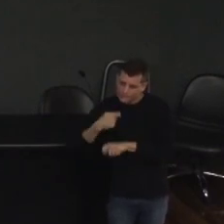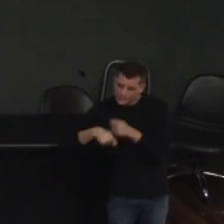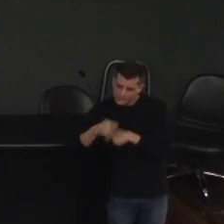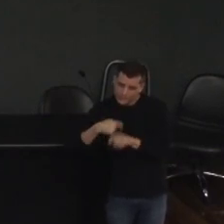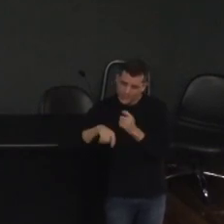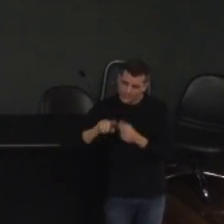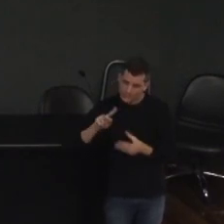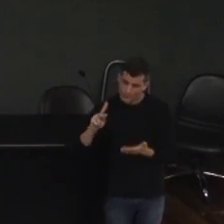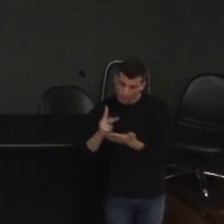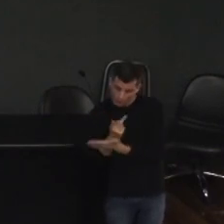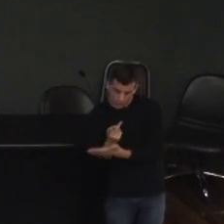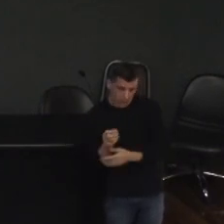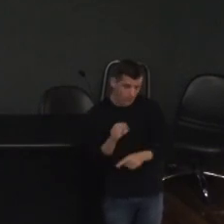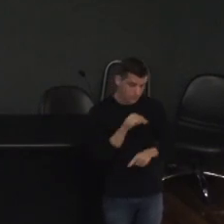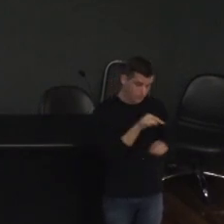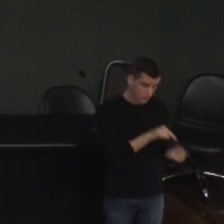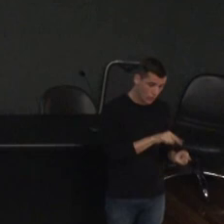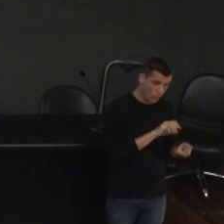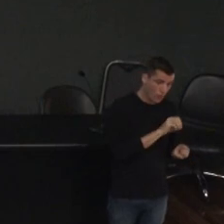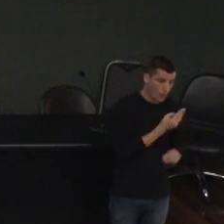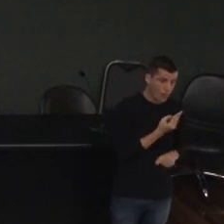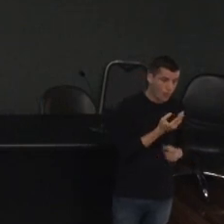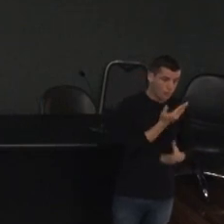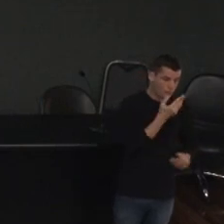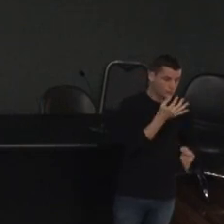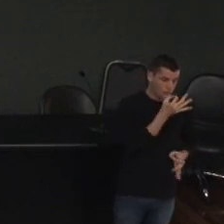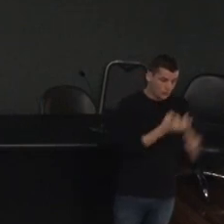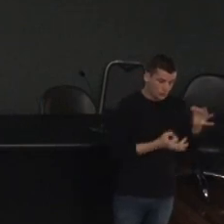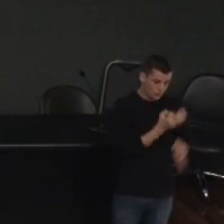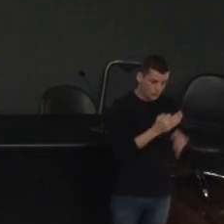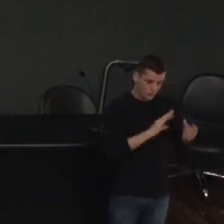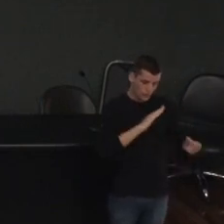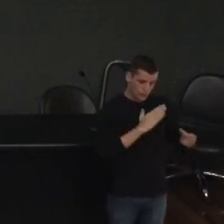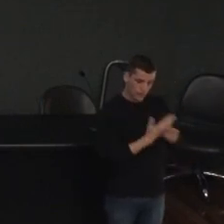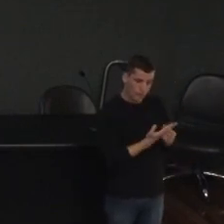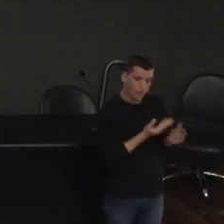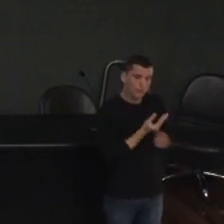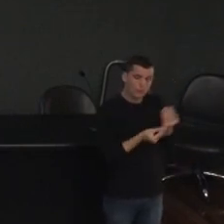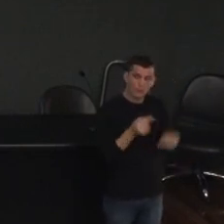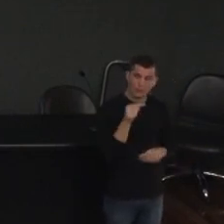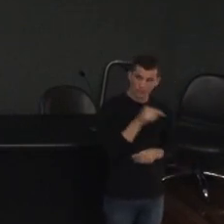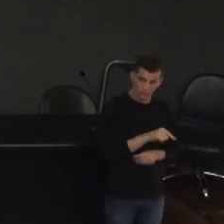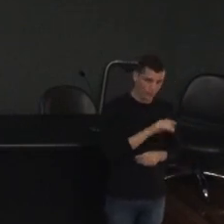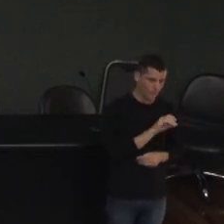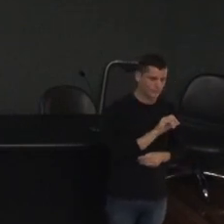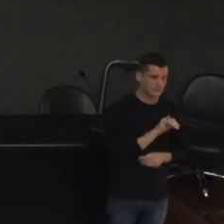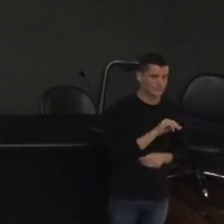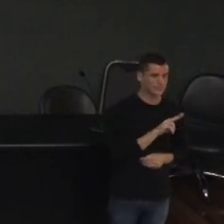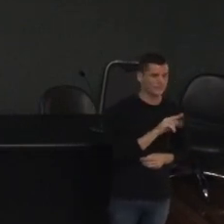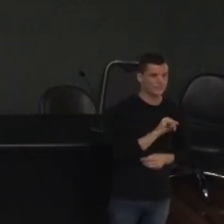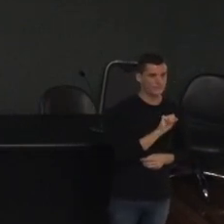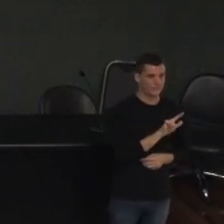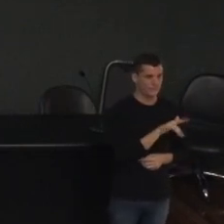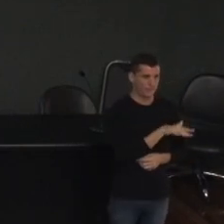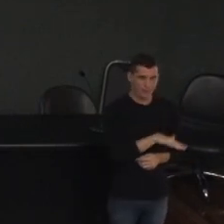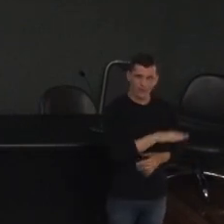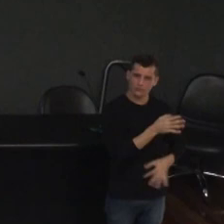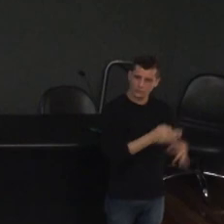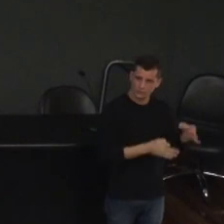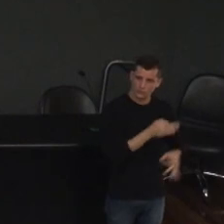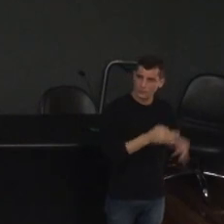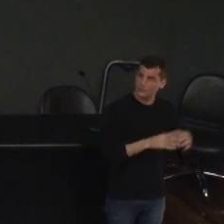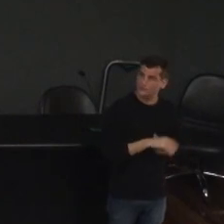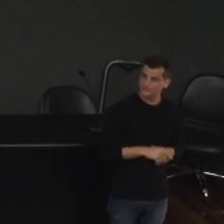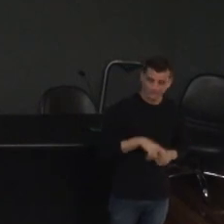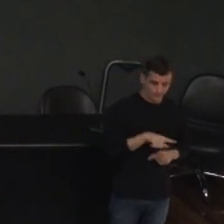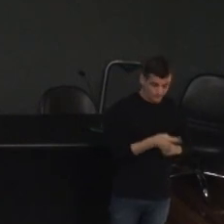e do que é uma eventual Sansão judicial em razão da responsabilidade civil Então o que eu tô falando é que do ponto de vista das sanções administrativas não